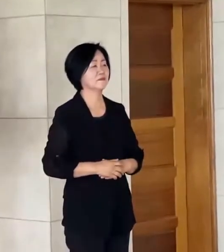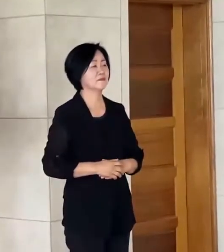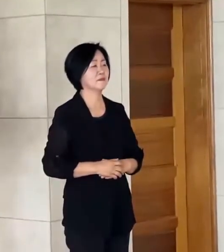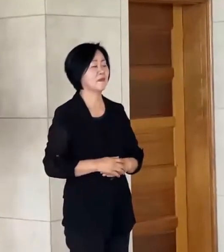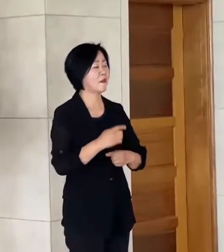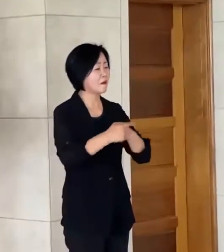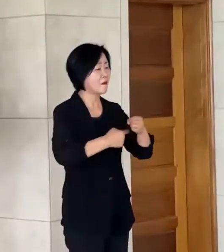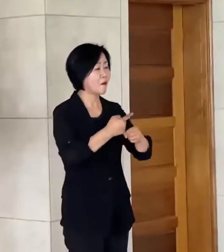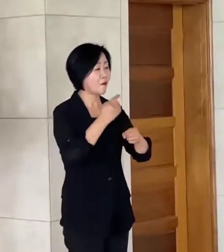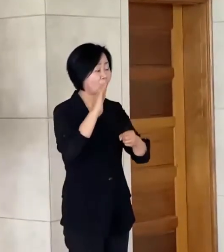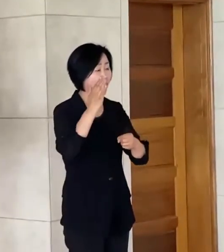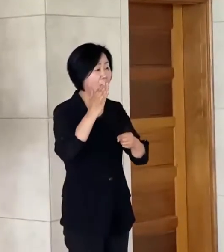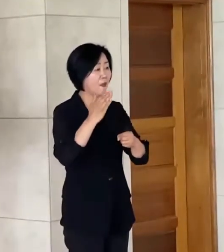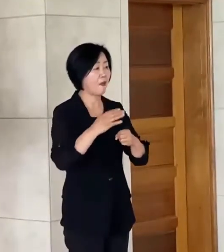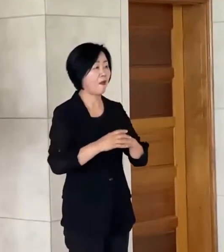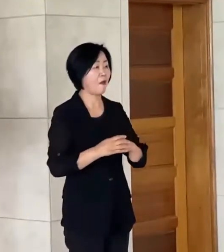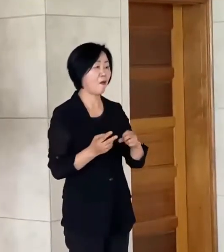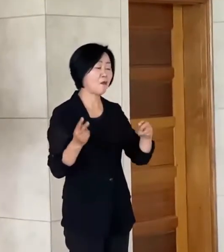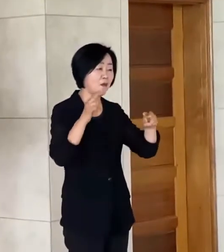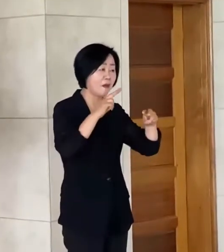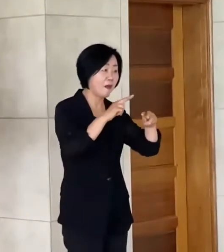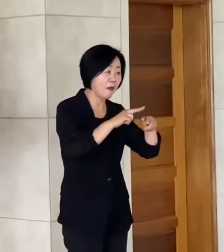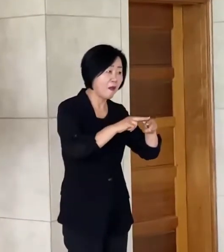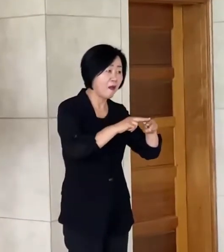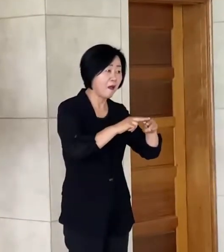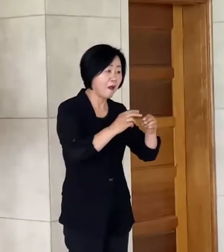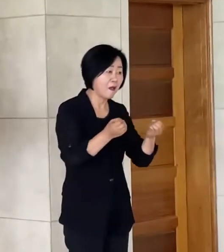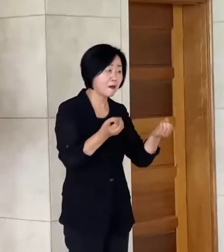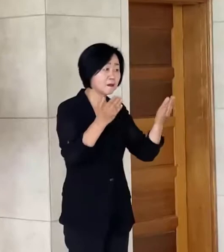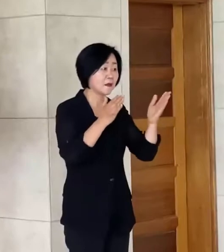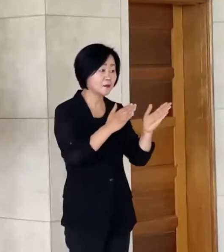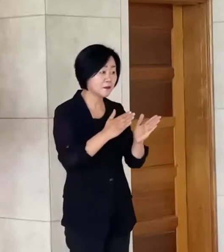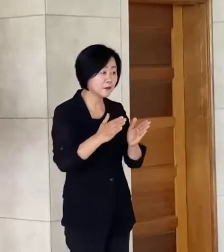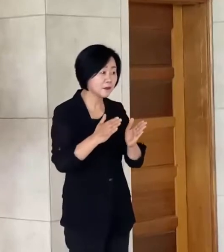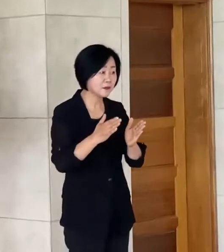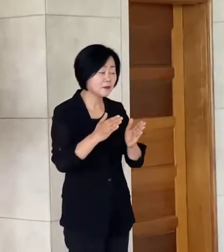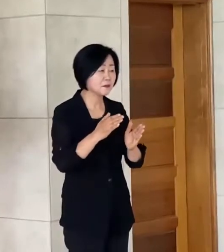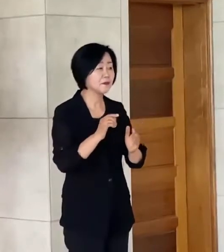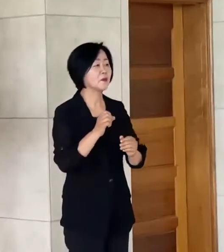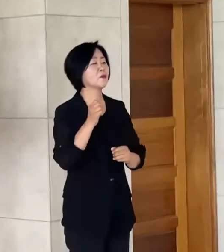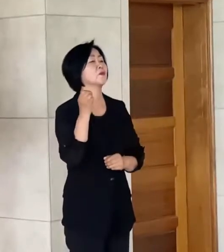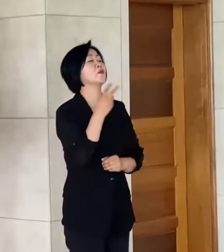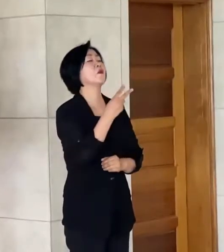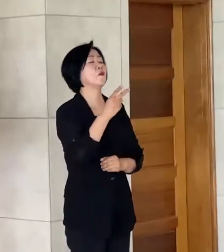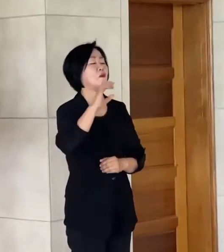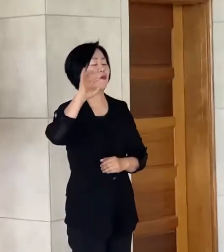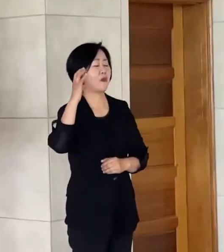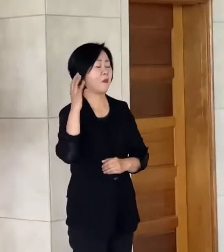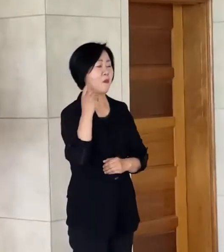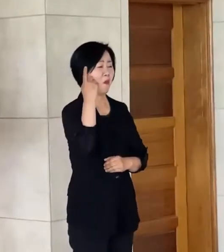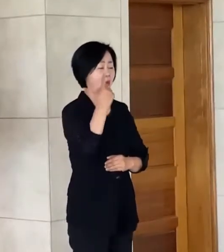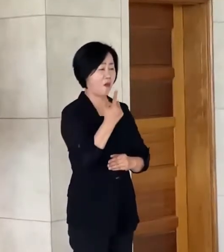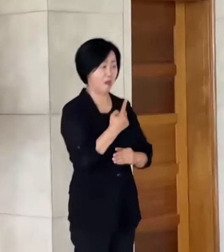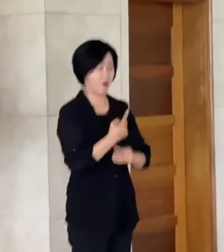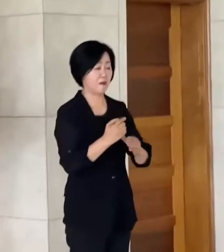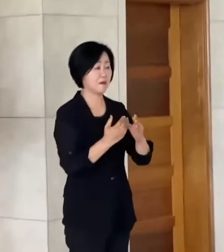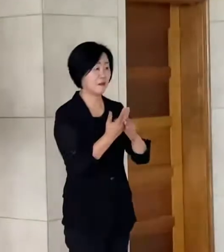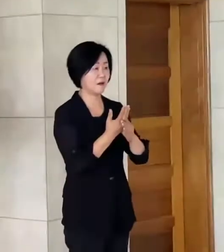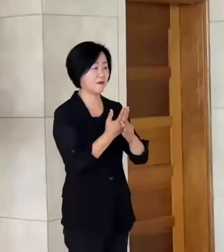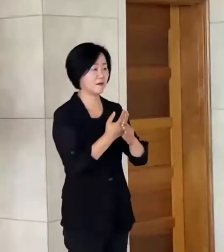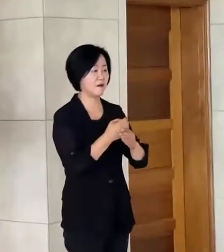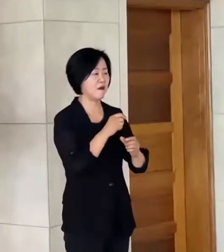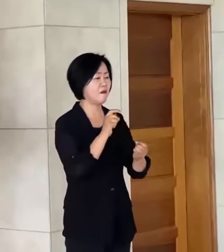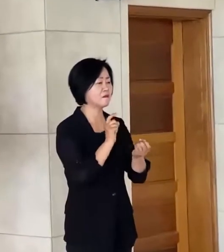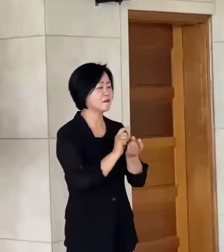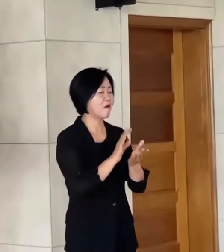1주년 행사를 뭐 좀 해볼까 이랬는데 또 태풍이 와가지고 현장으로 또 갔던